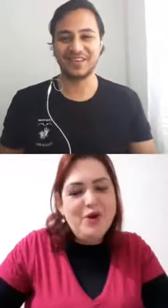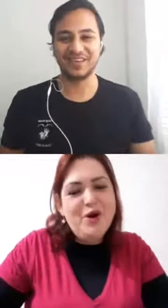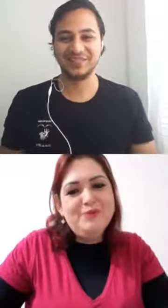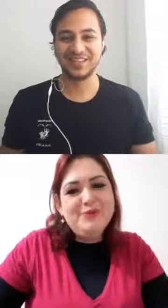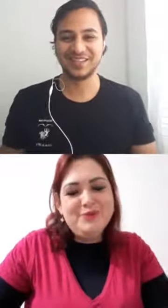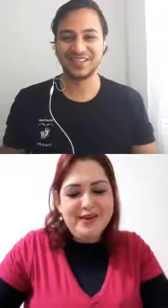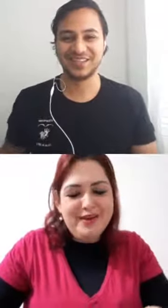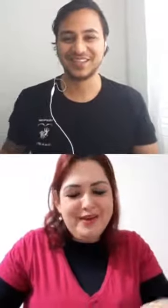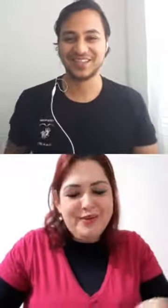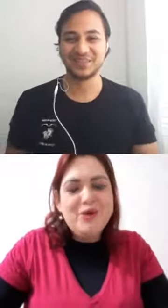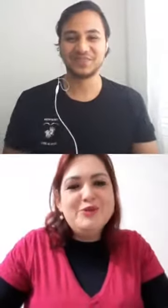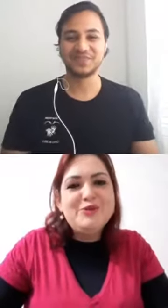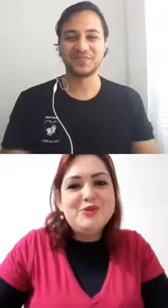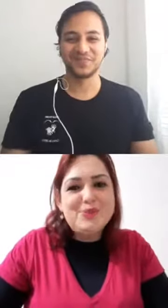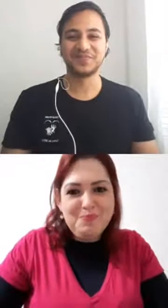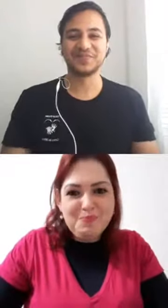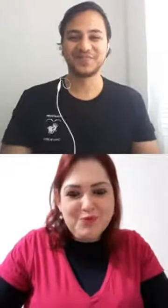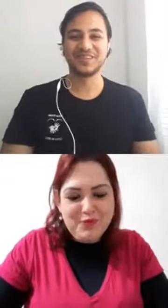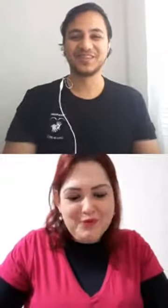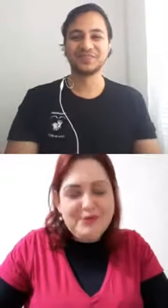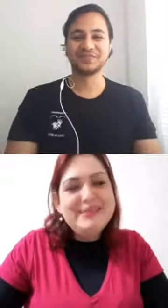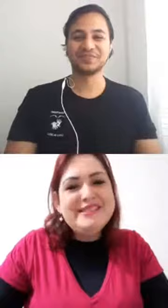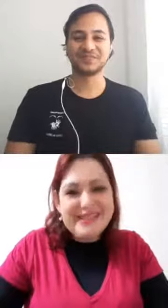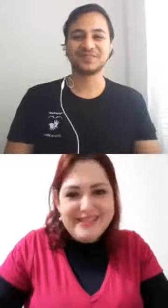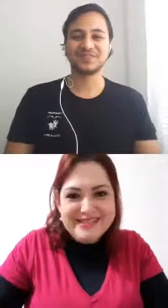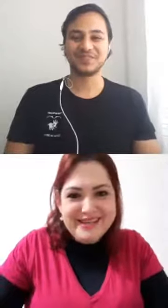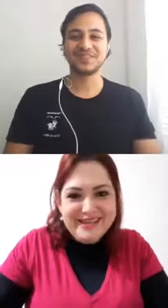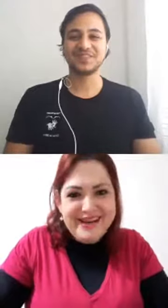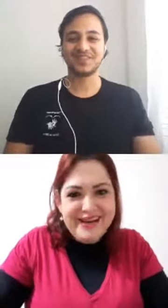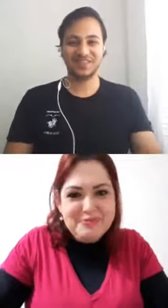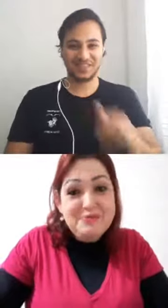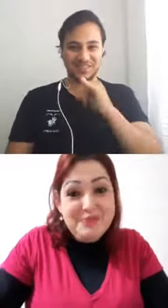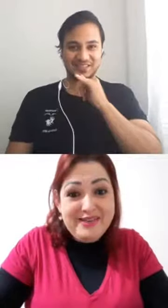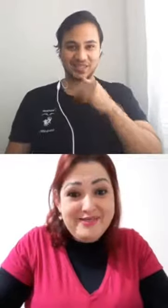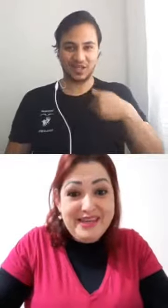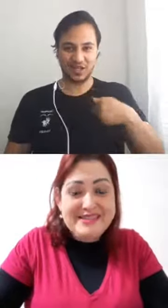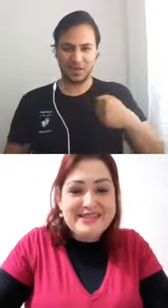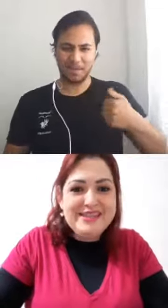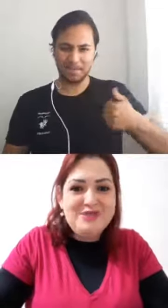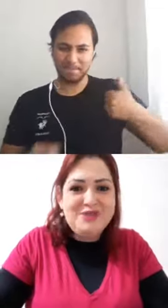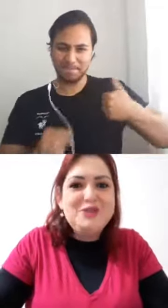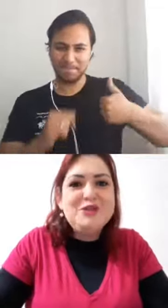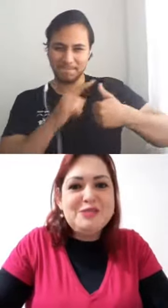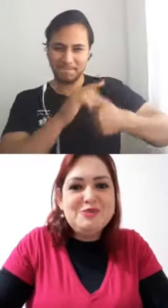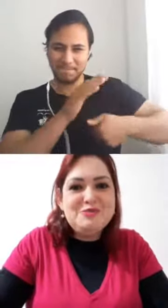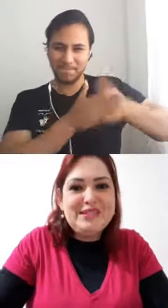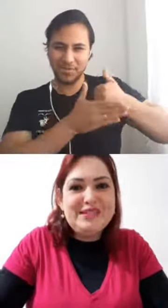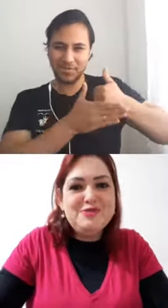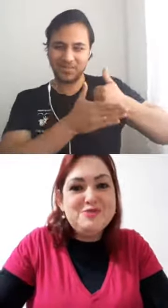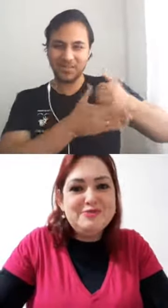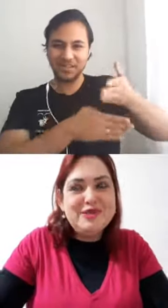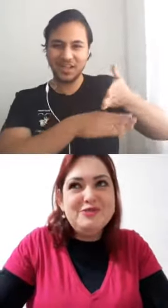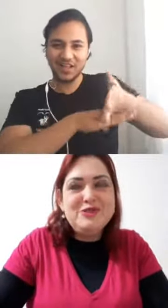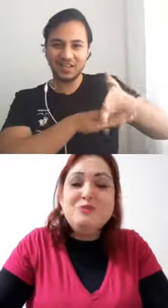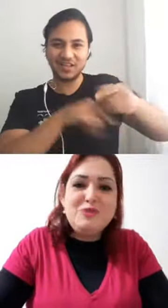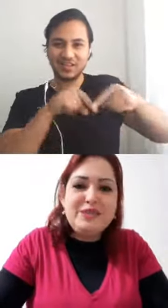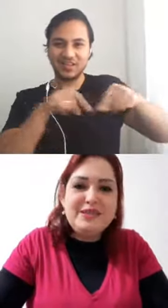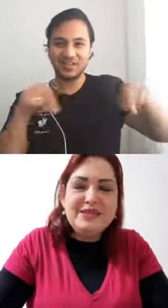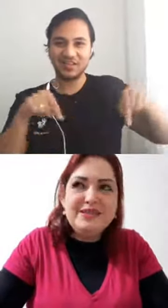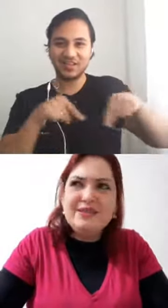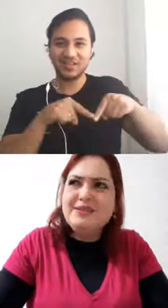O Robson, quando eu entrei na sala de aula a primeira vez, que foi em 2001, não, em